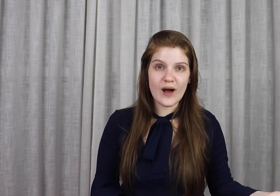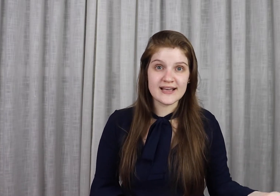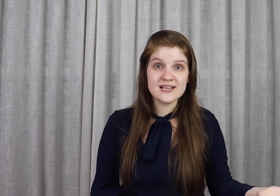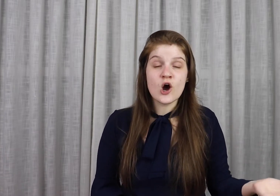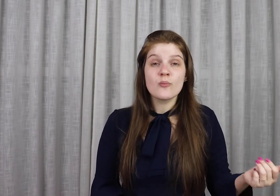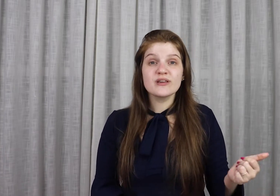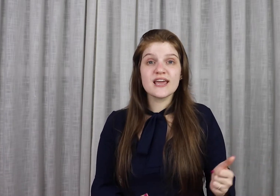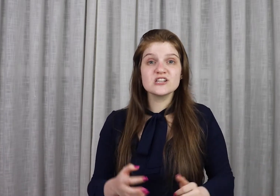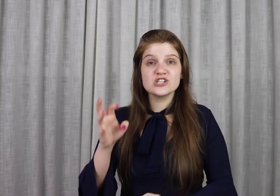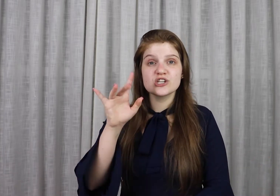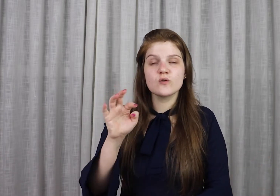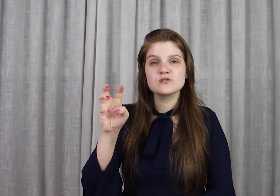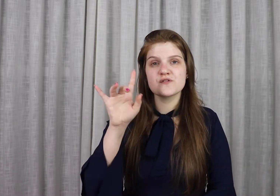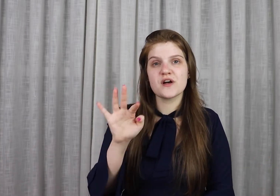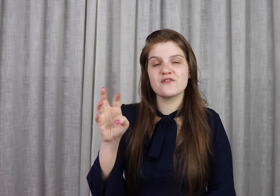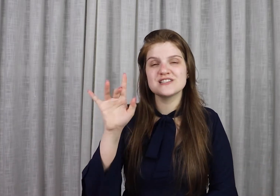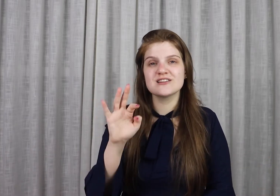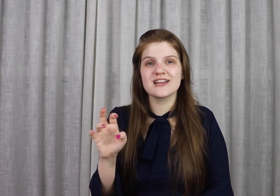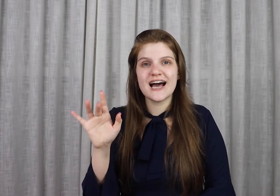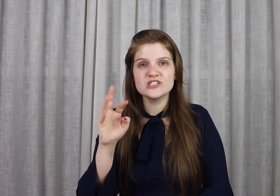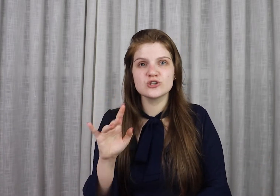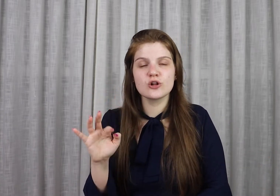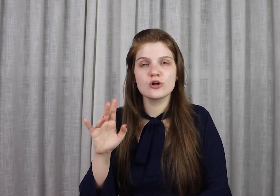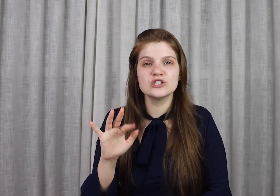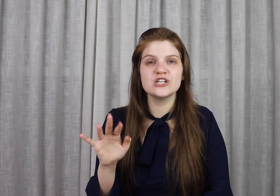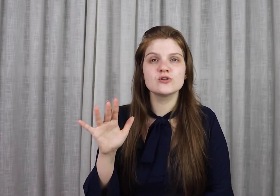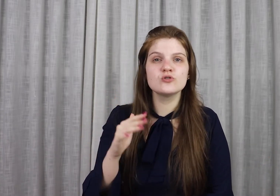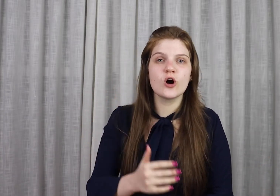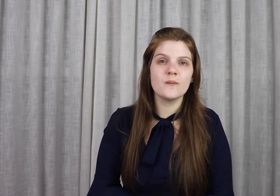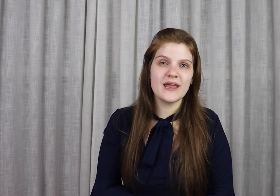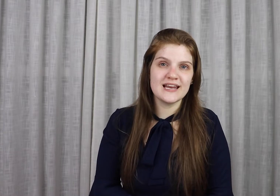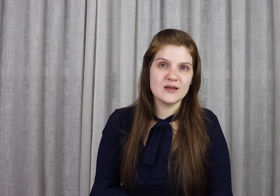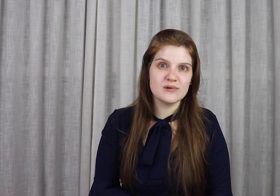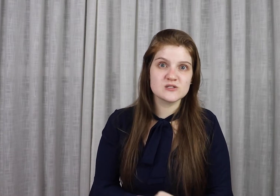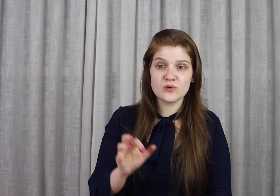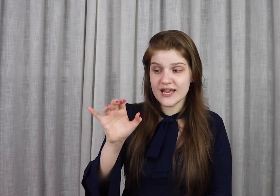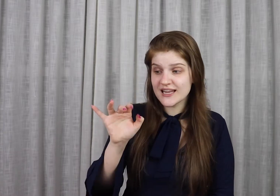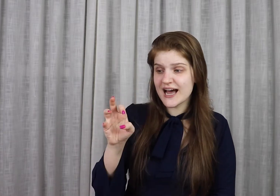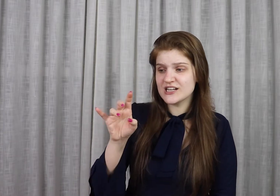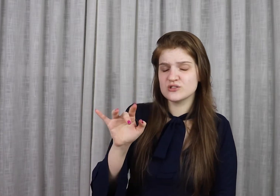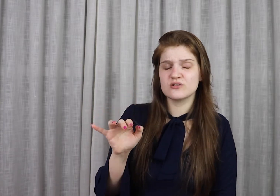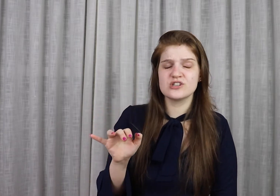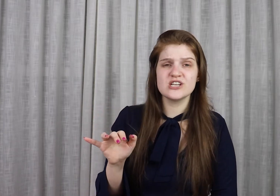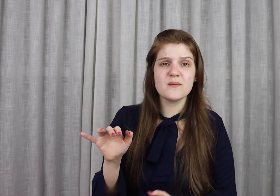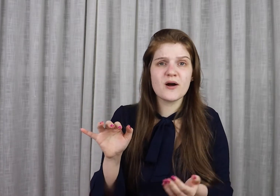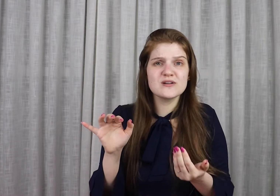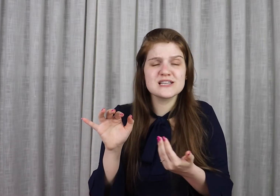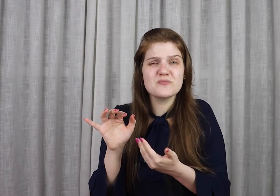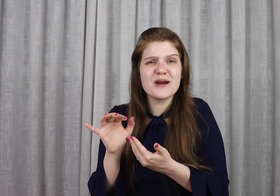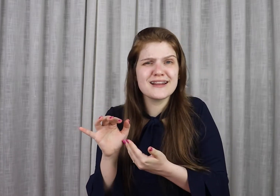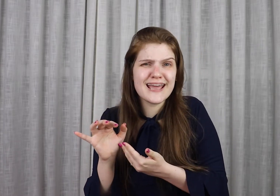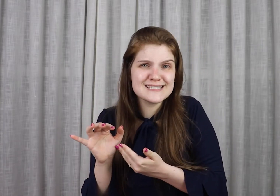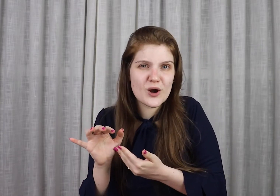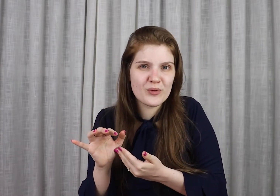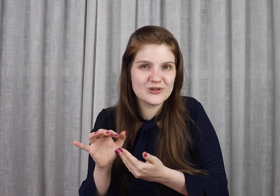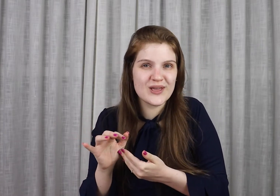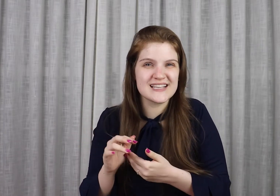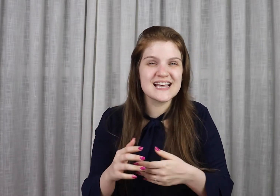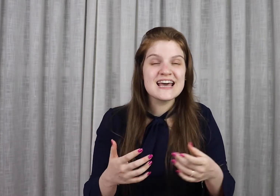visuais. Por que a gente não usa ficar fazendo a datilologia do nome em Libras? Porque a datilologia é uma coisa que pertence ao português e